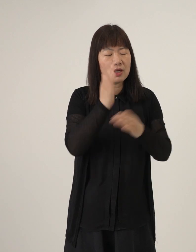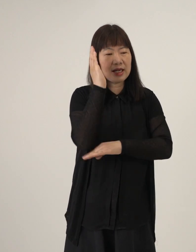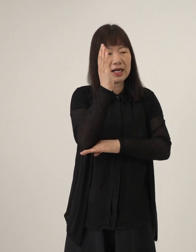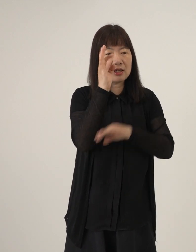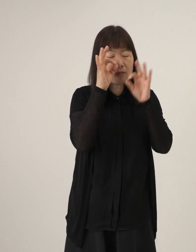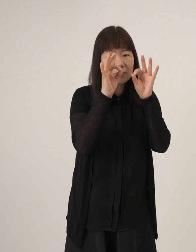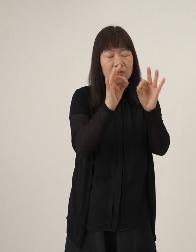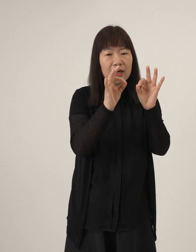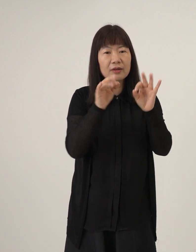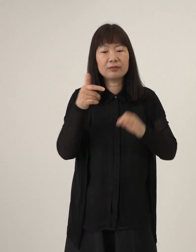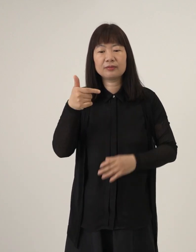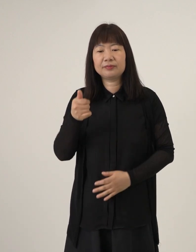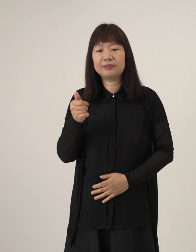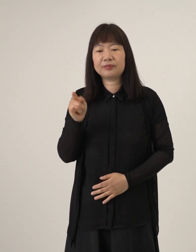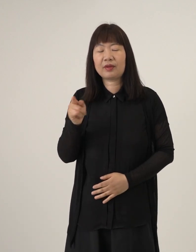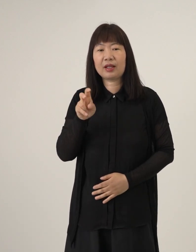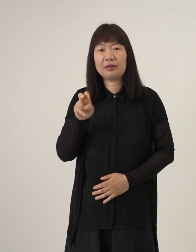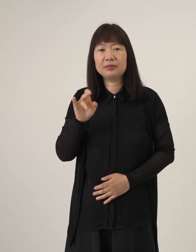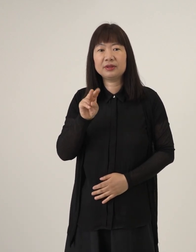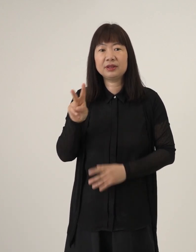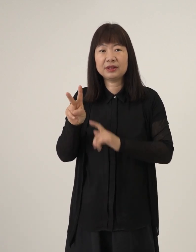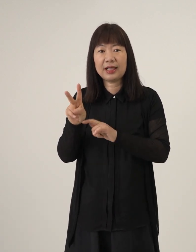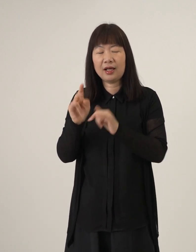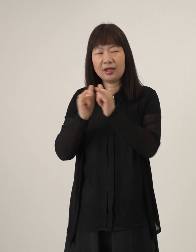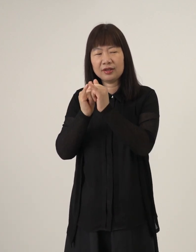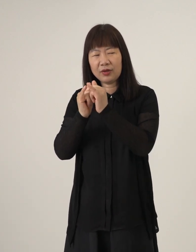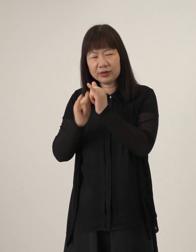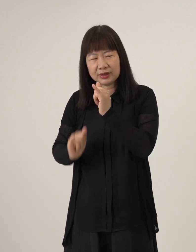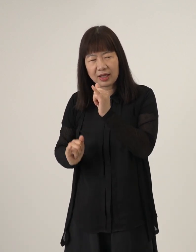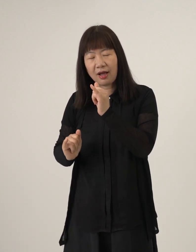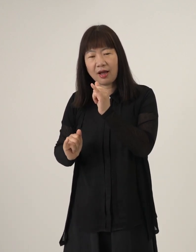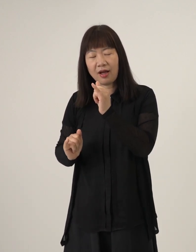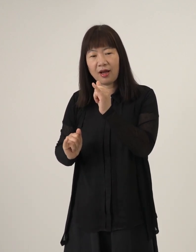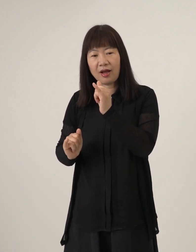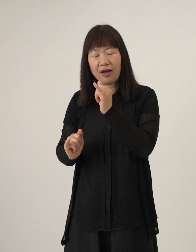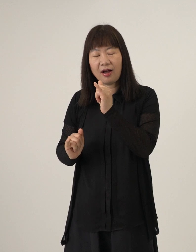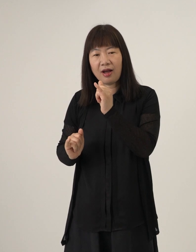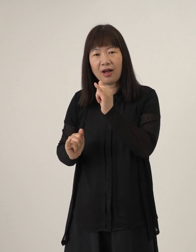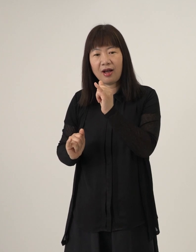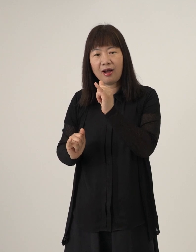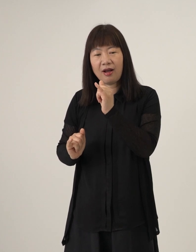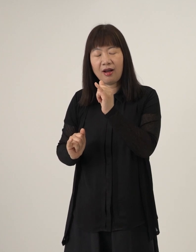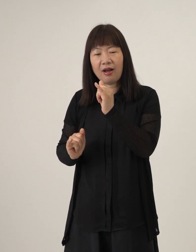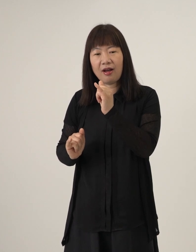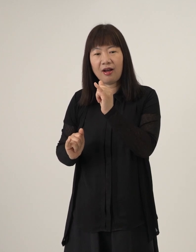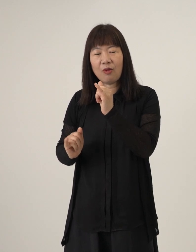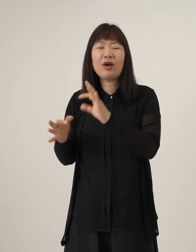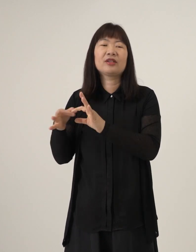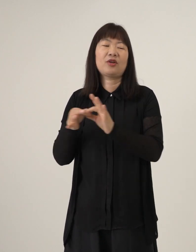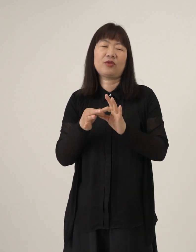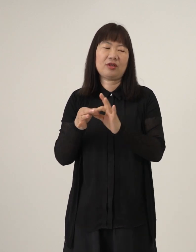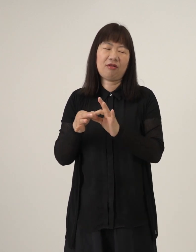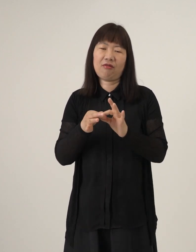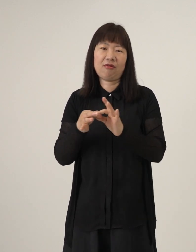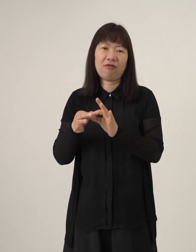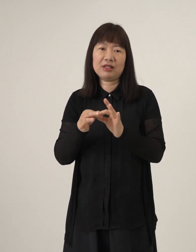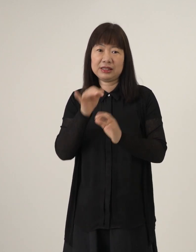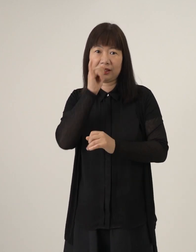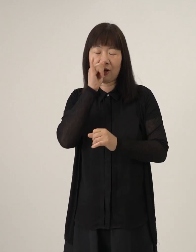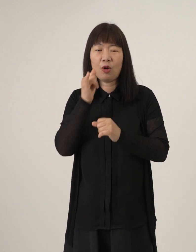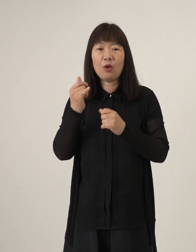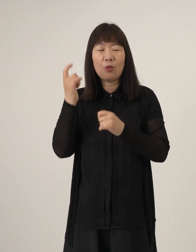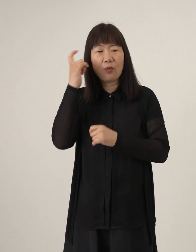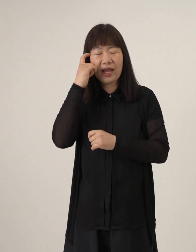보면 느헤미야의 역사를 이렇게 엉켜서 살펴볼 수밖에 없어요.